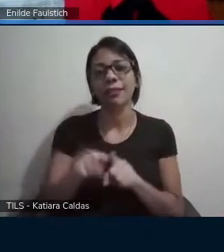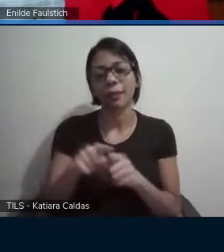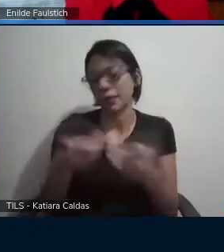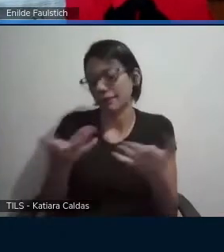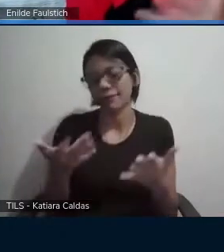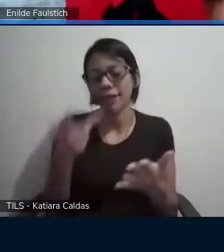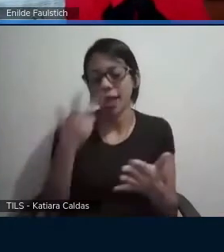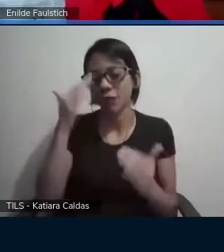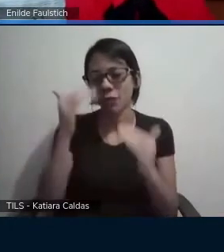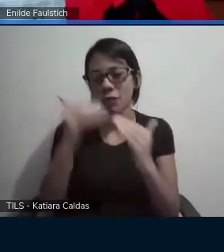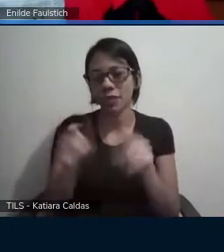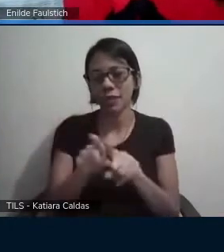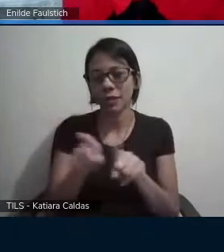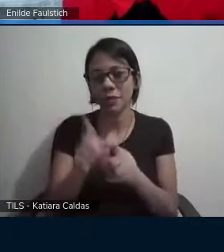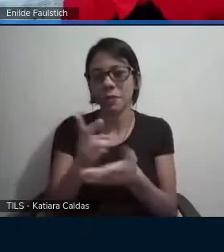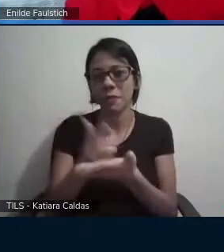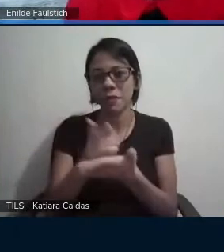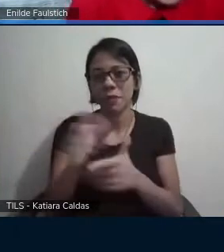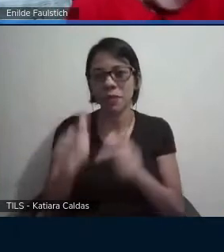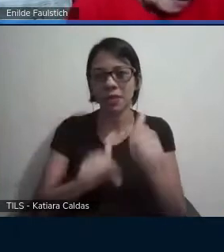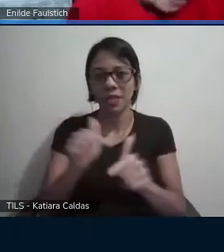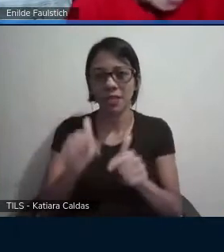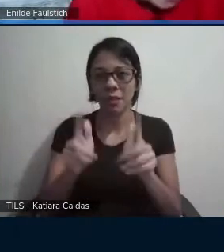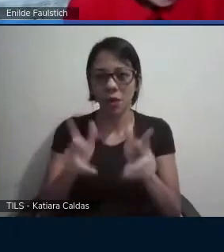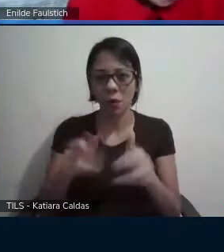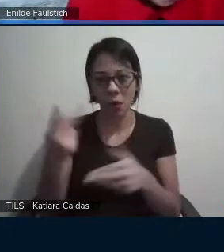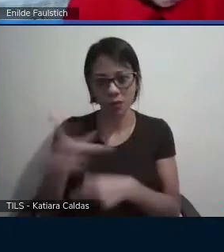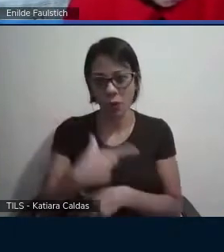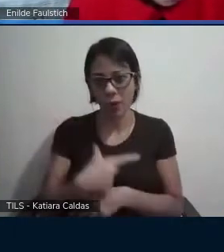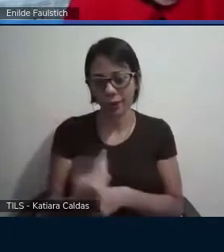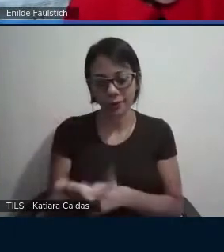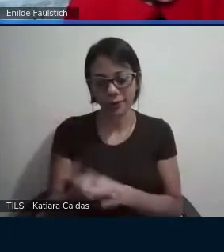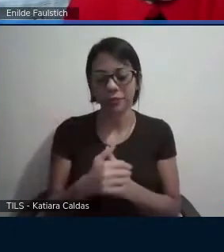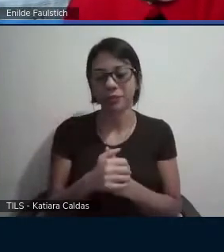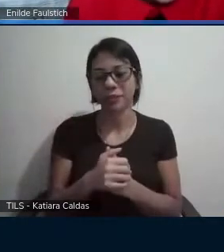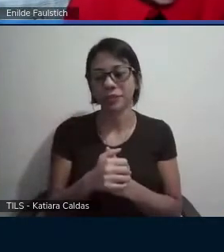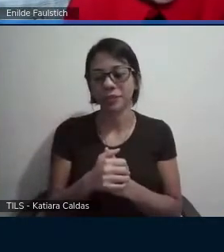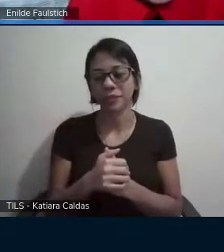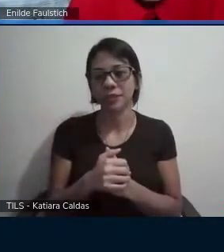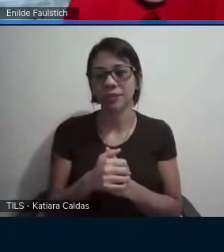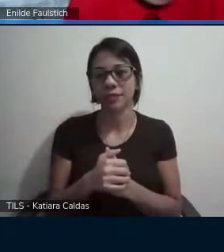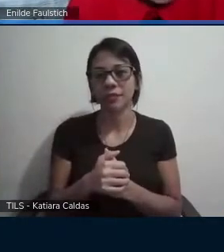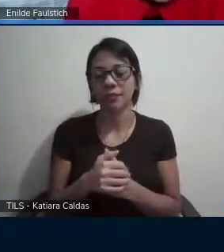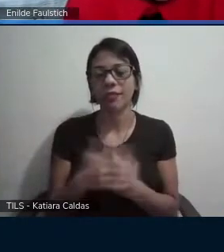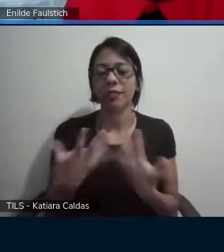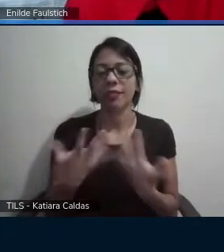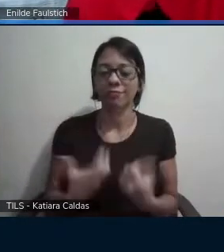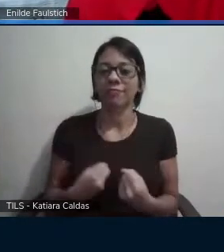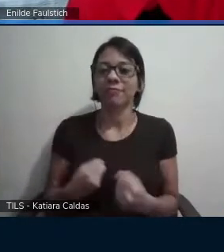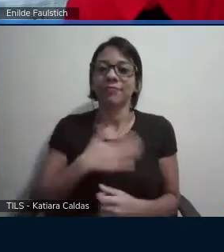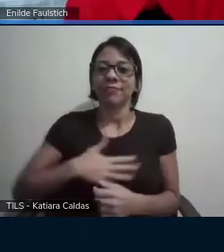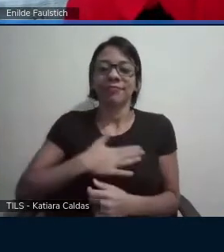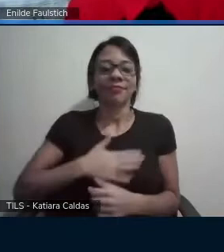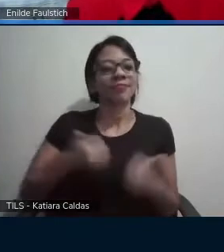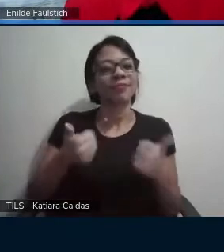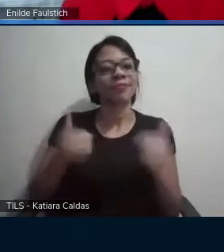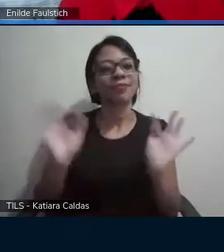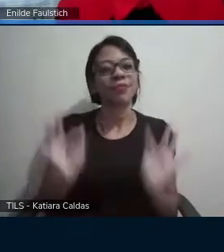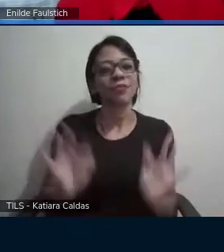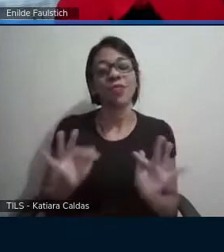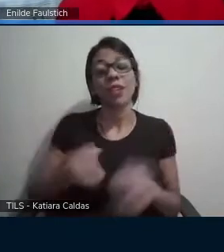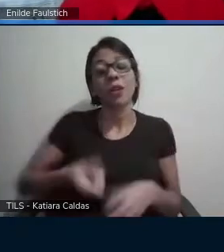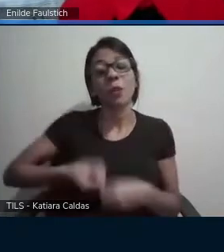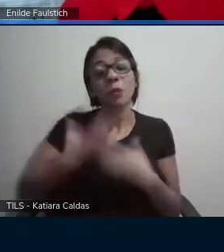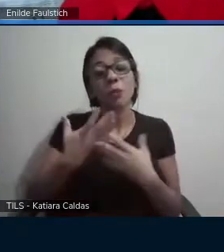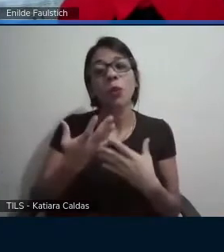naturalmente... fazem o mesmo trabalho que você, devem estar muito satisfeitas com produção